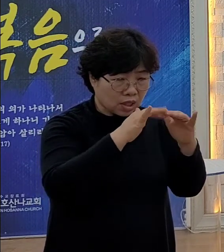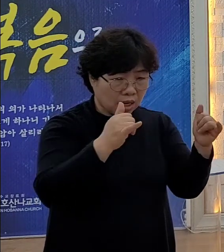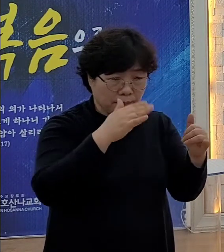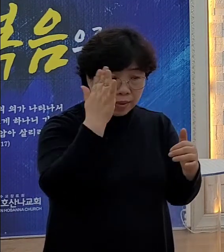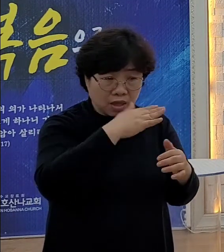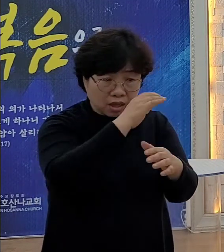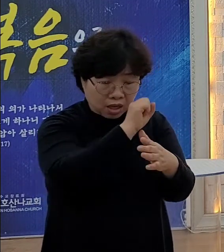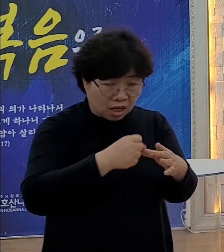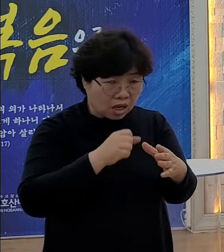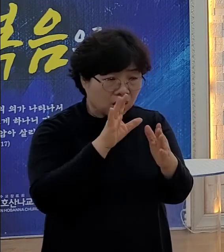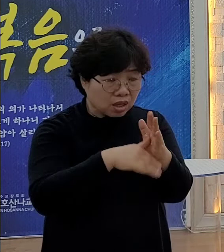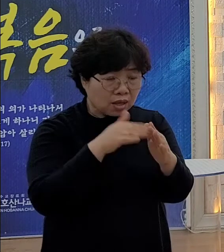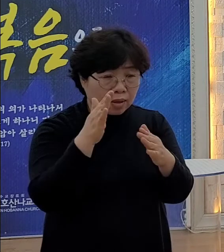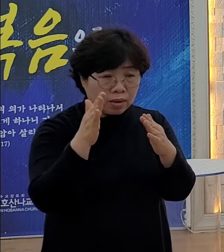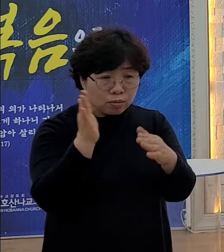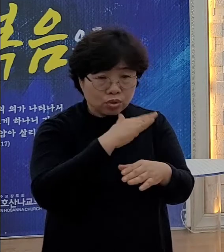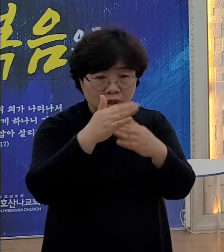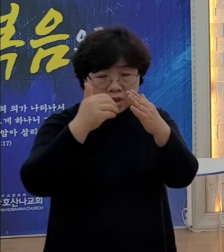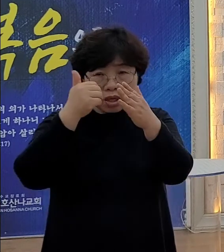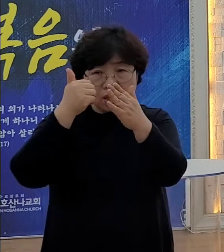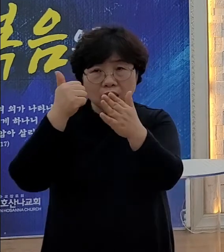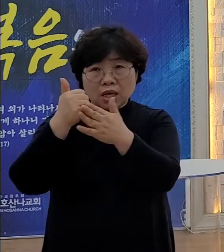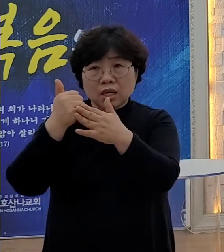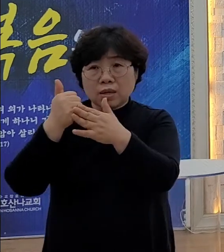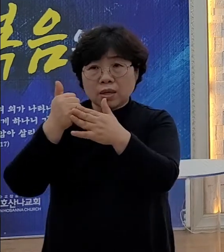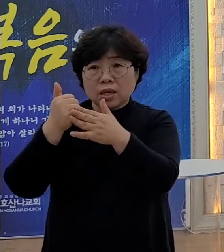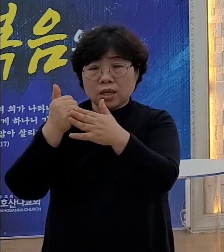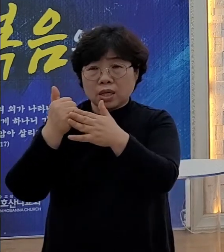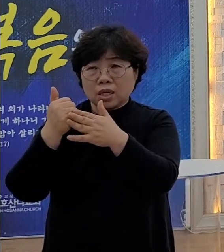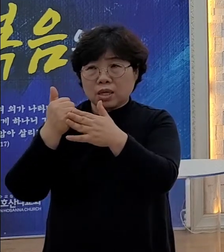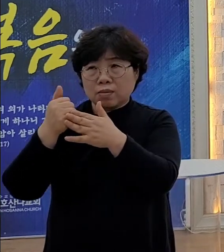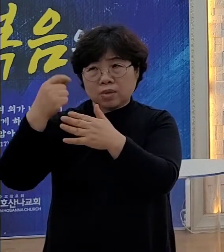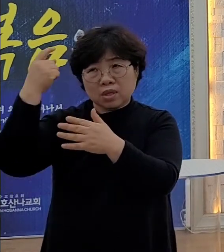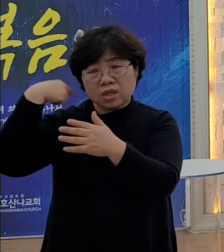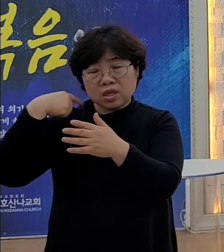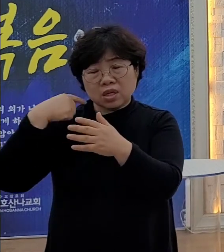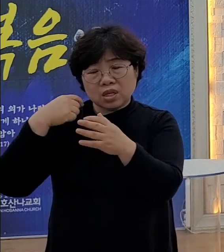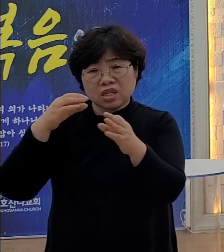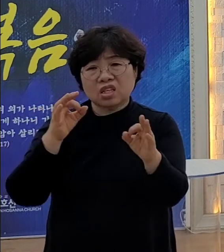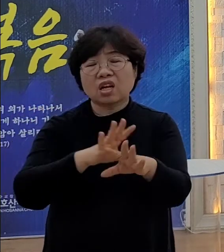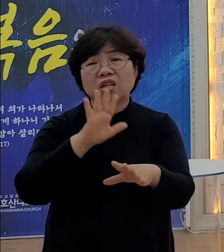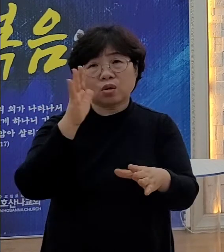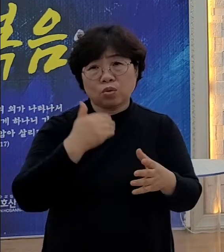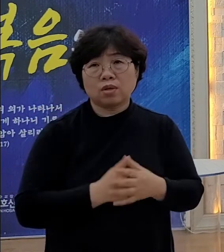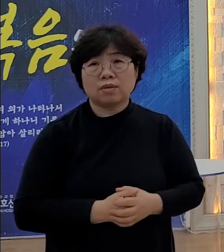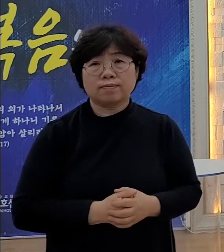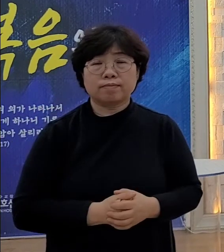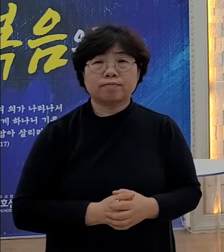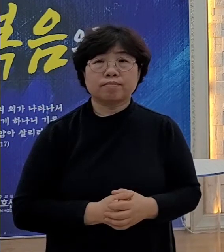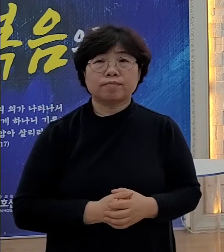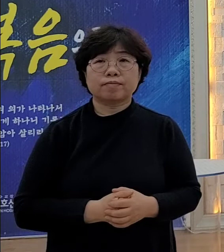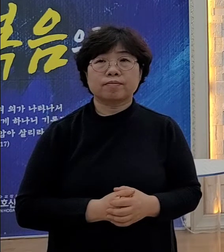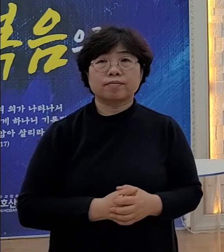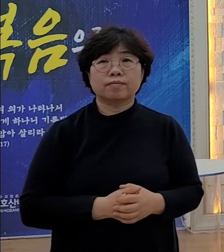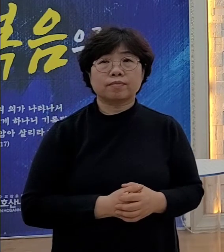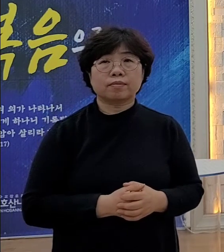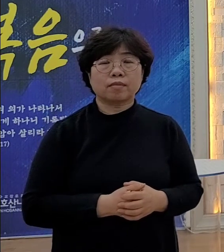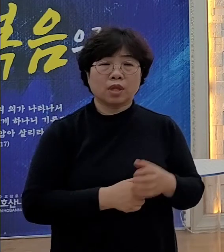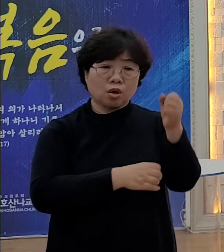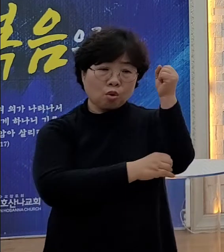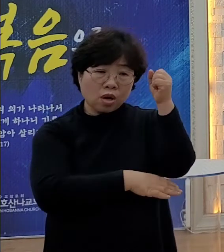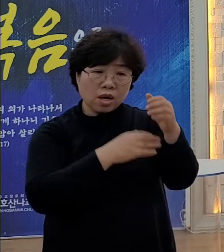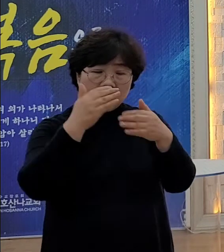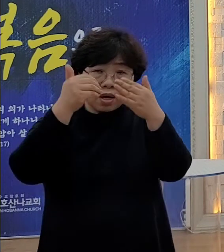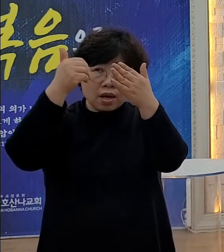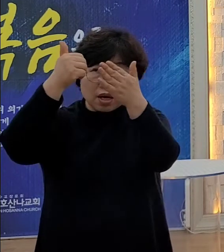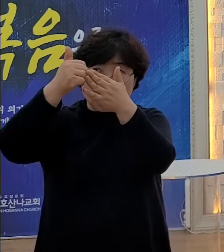하나님 알기를 싫어하고 그 기능이 마비가 됐다라는 사실. 이게 출발점이에요. 원래는